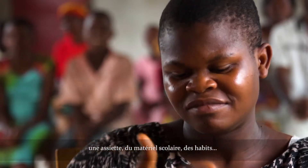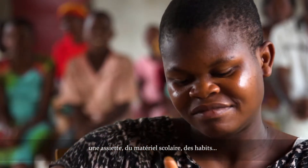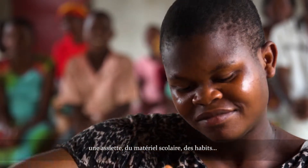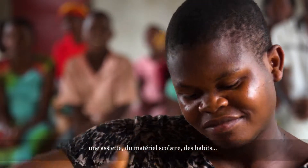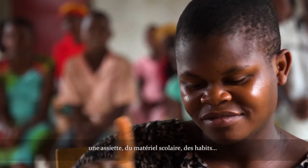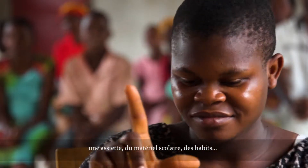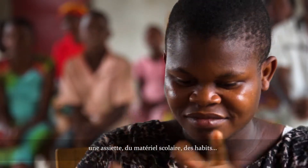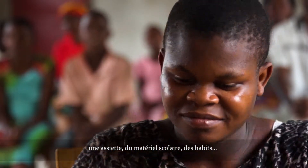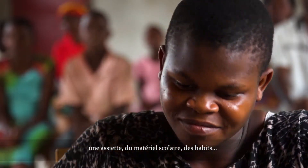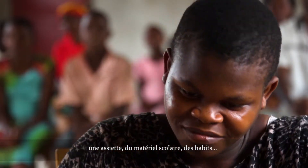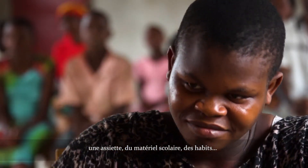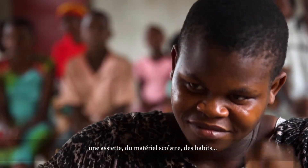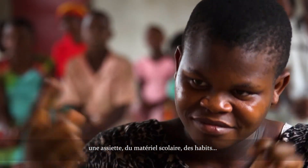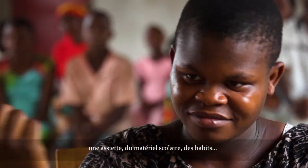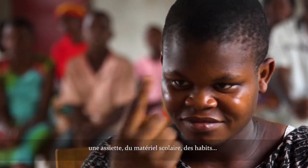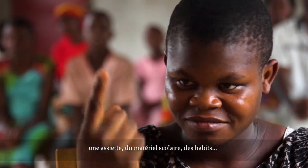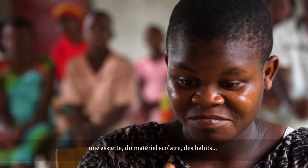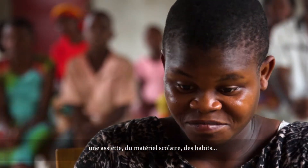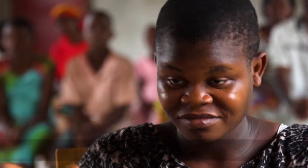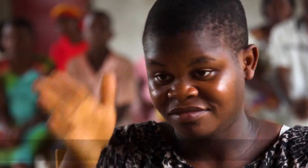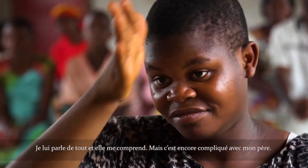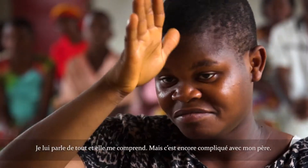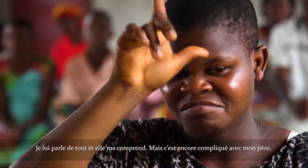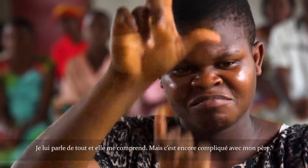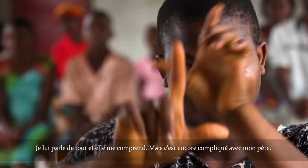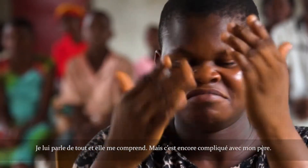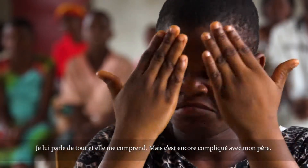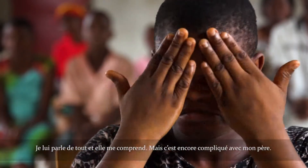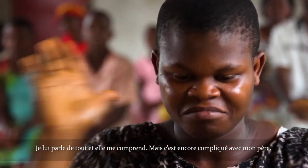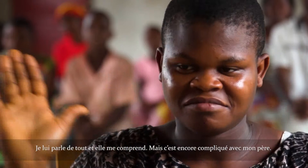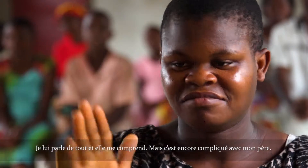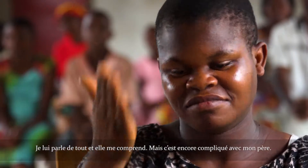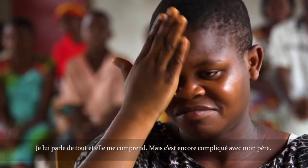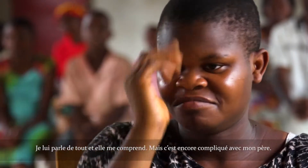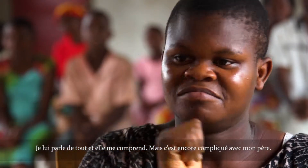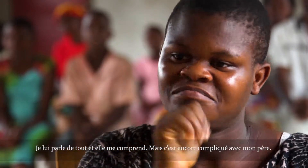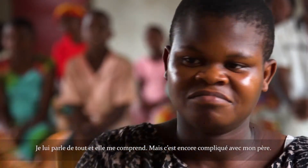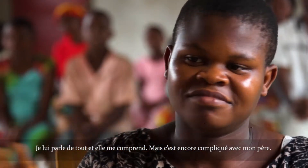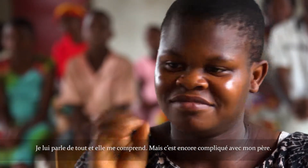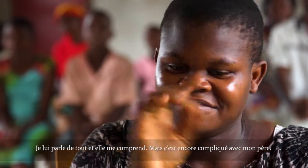impuzu ibintu byose ndagerageza kubimubwira akabitahura ungora ni papa